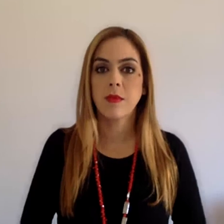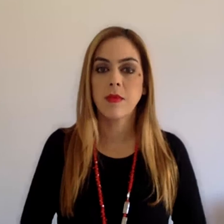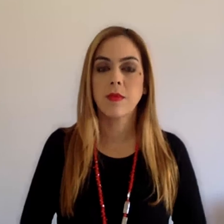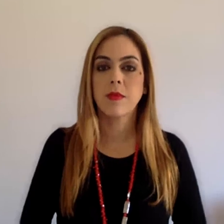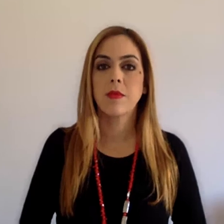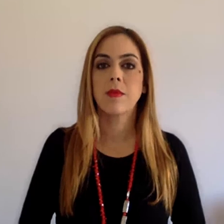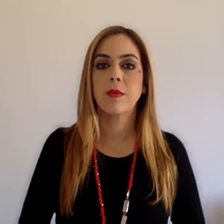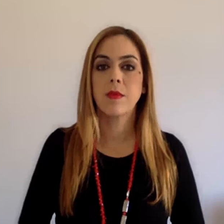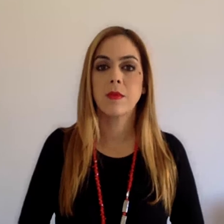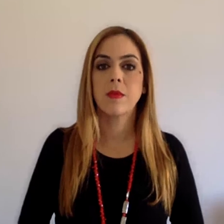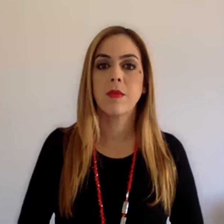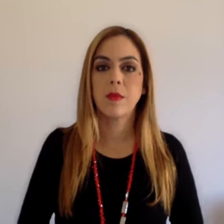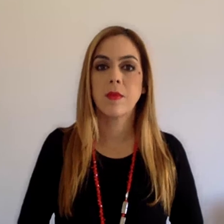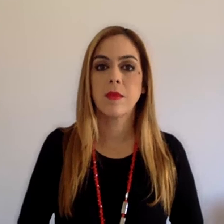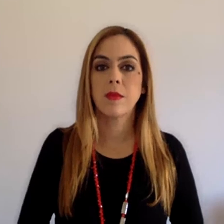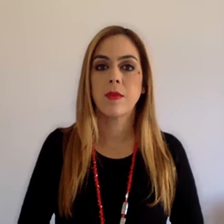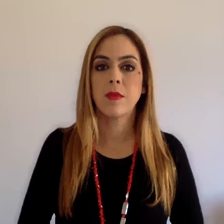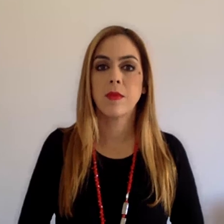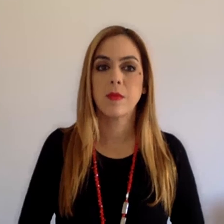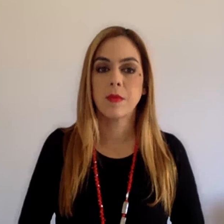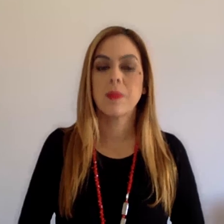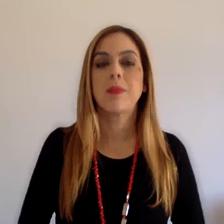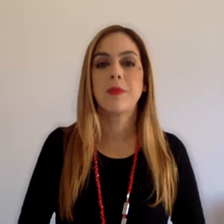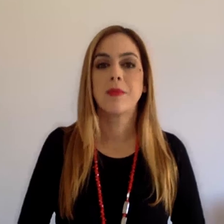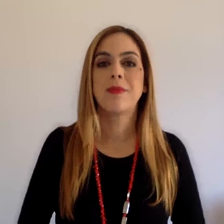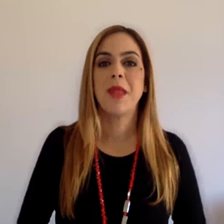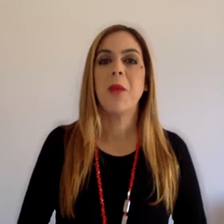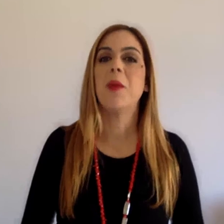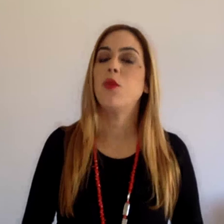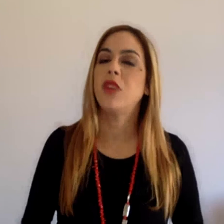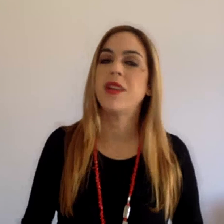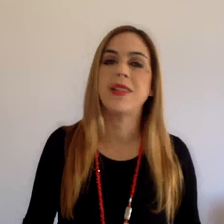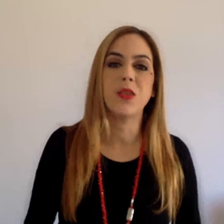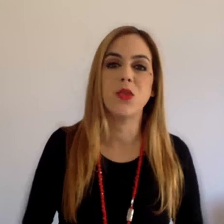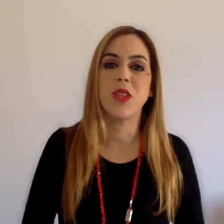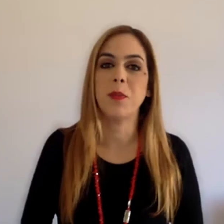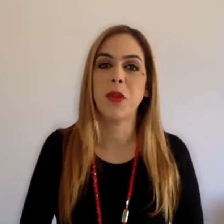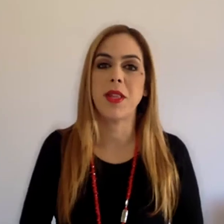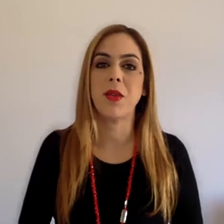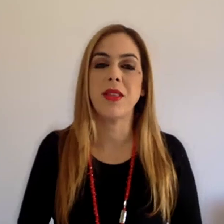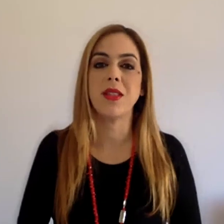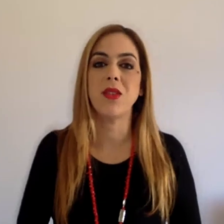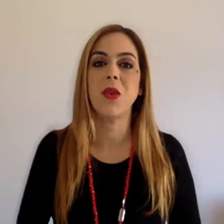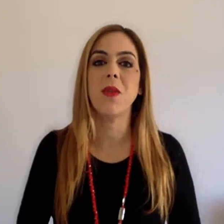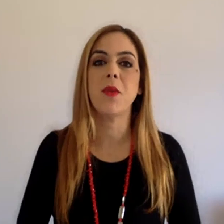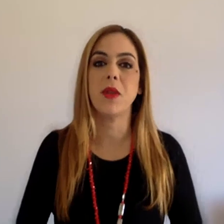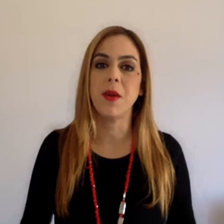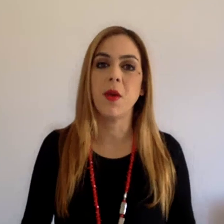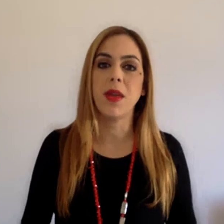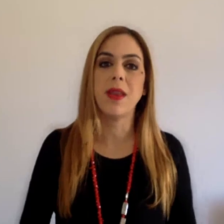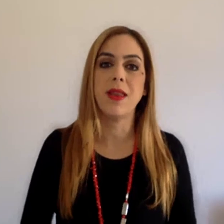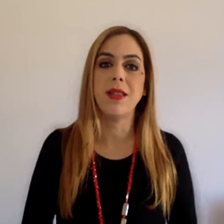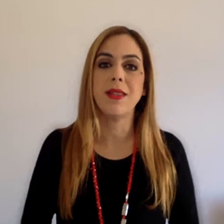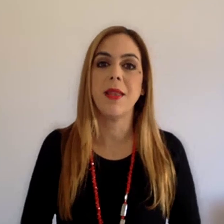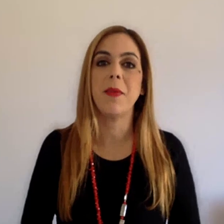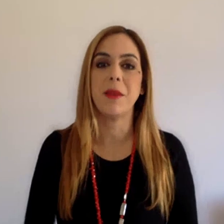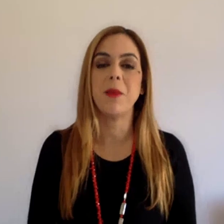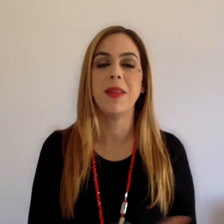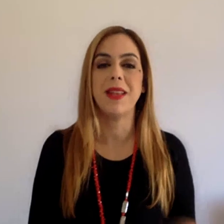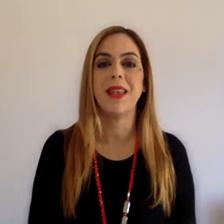87 20 7 19 93 pues muchas gracias usted por esta orientación y por el trabajo que